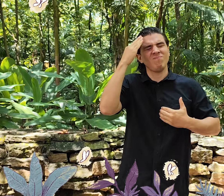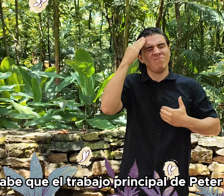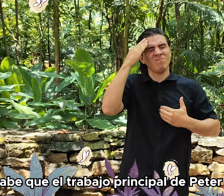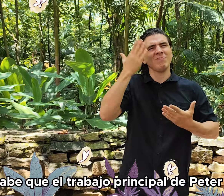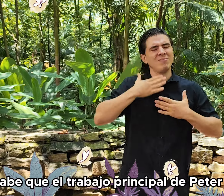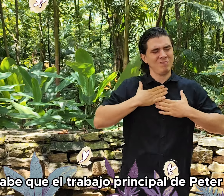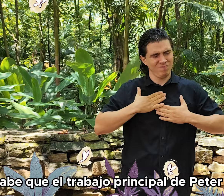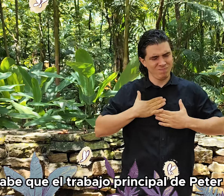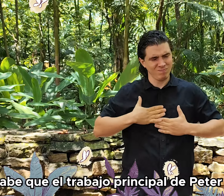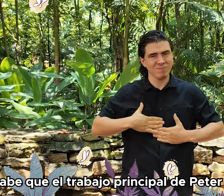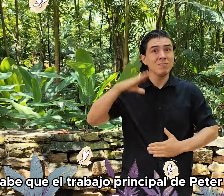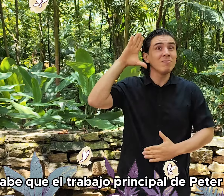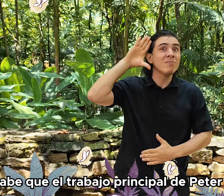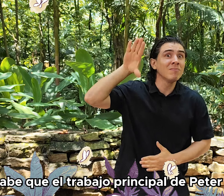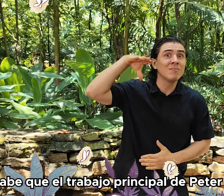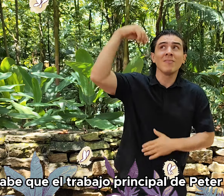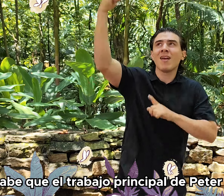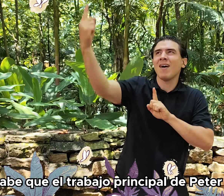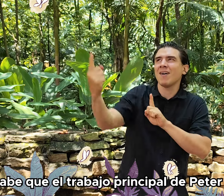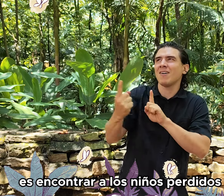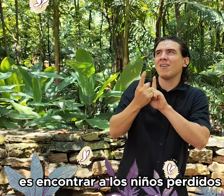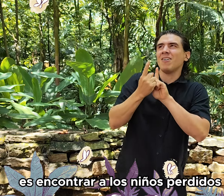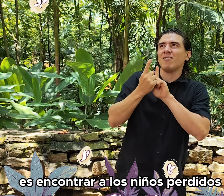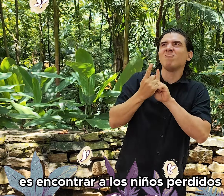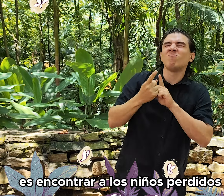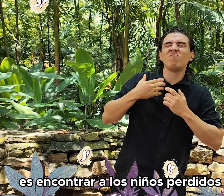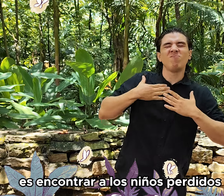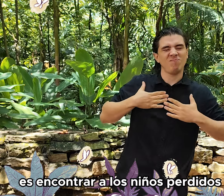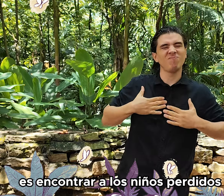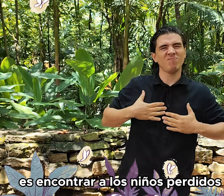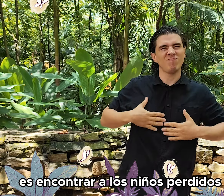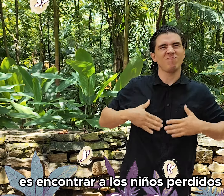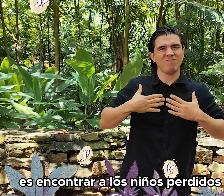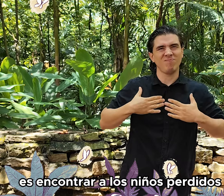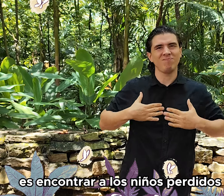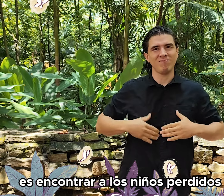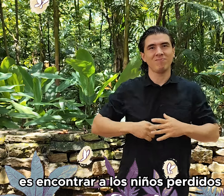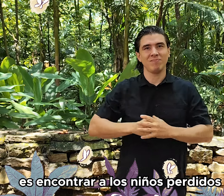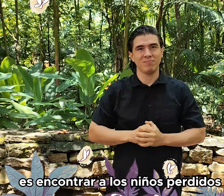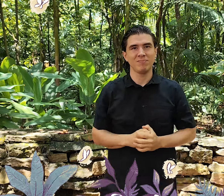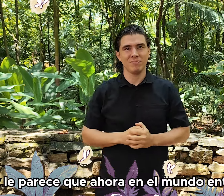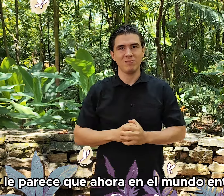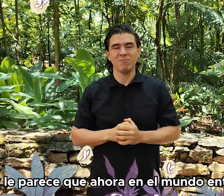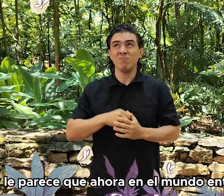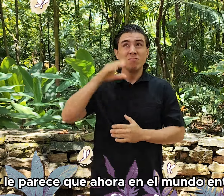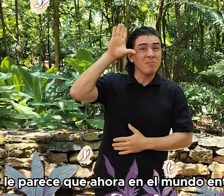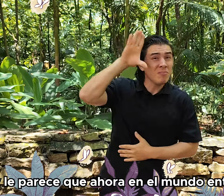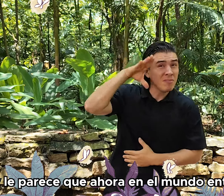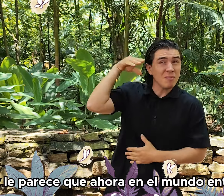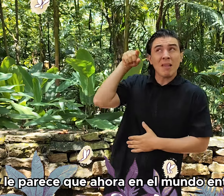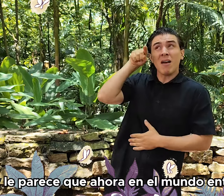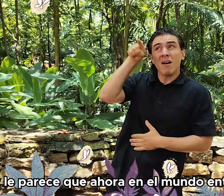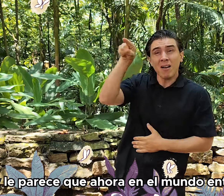Sabe que el trabajo principal de Peter Pan es encontrar a los niños perdidos y le parece que ahora en el mundo